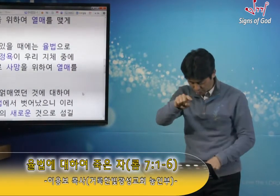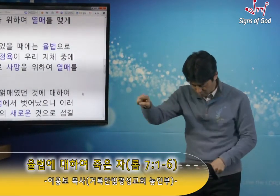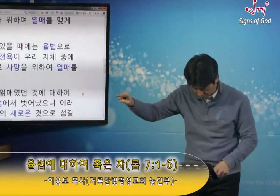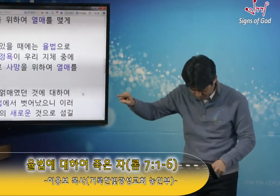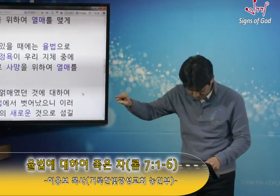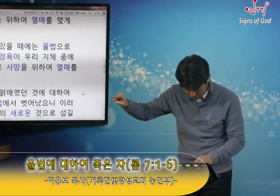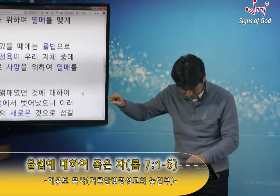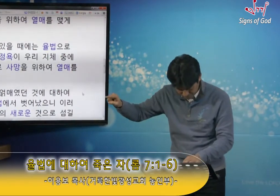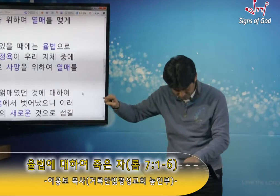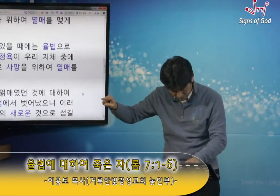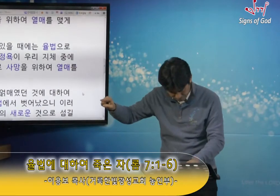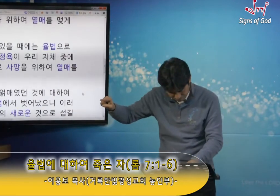7장 1절부터